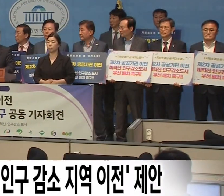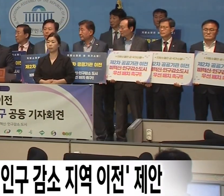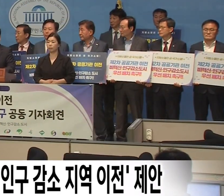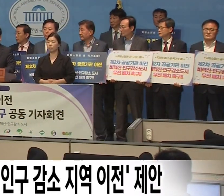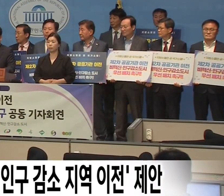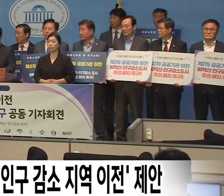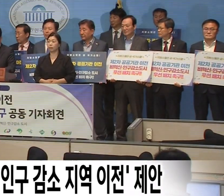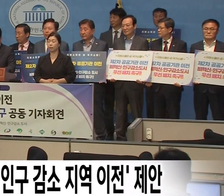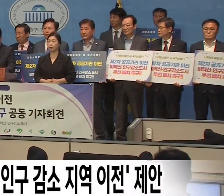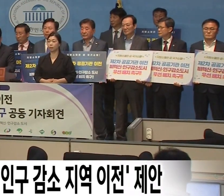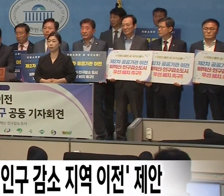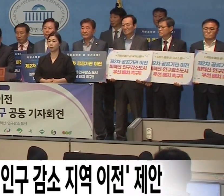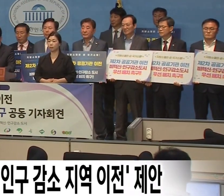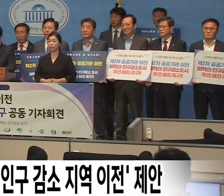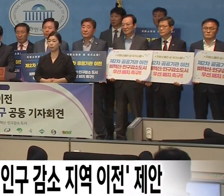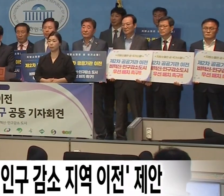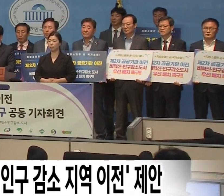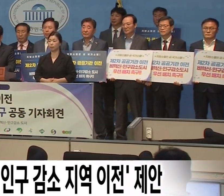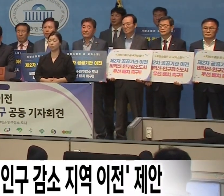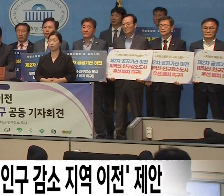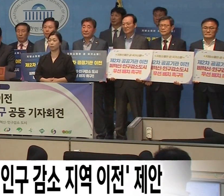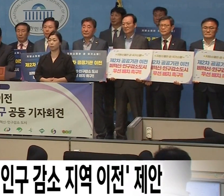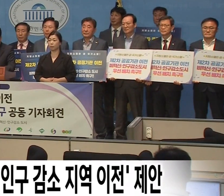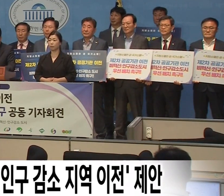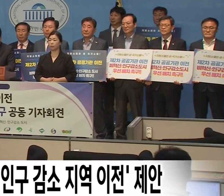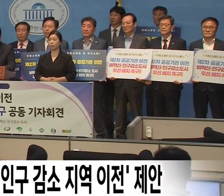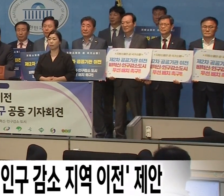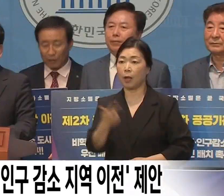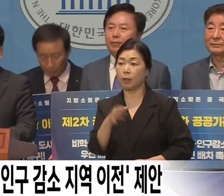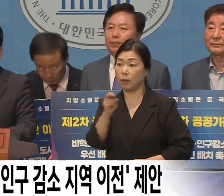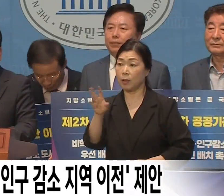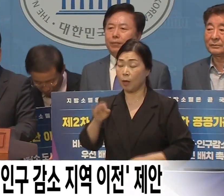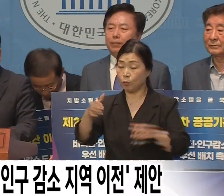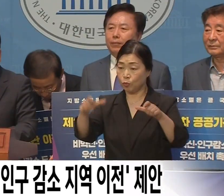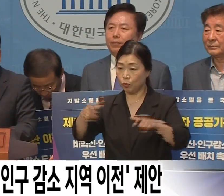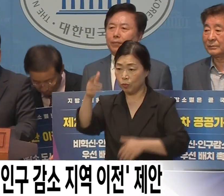유치 활동을 벌이고 있습니다. 현재 정부의 제2차